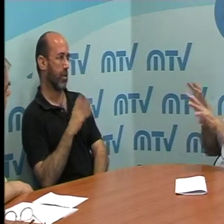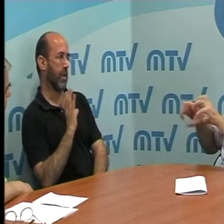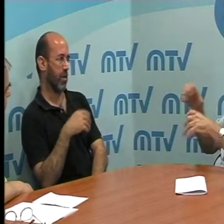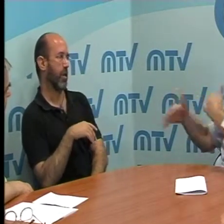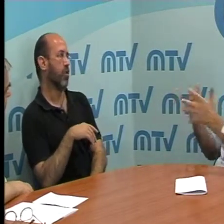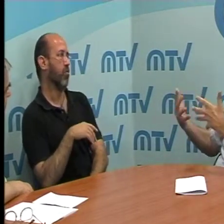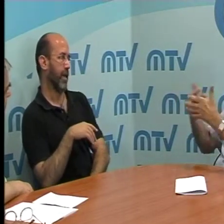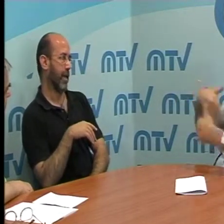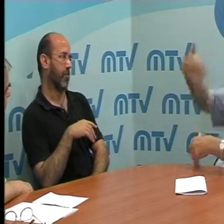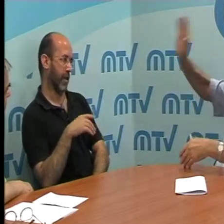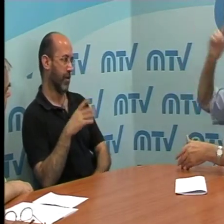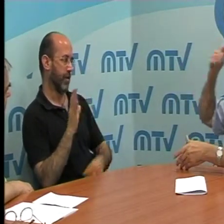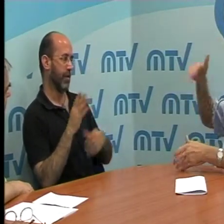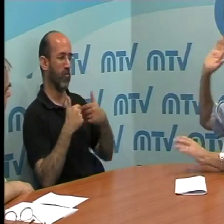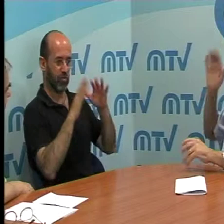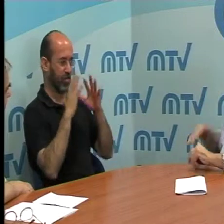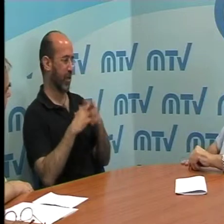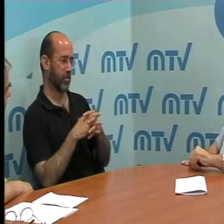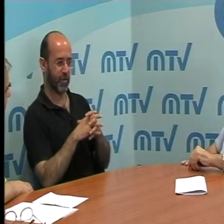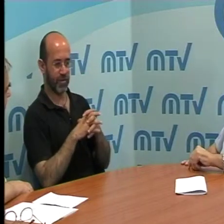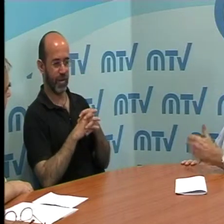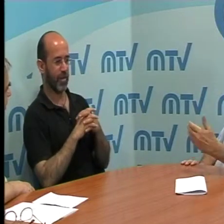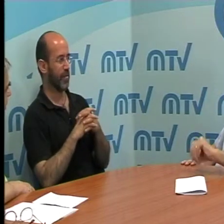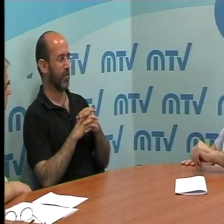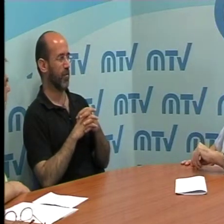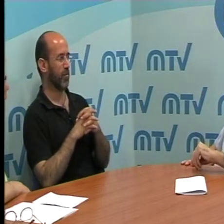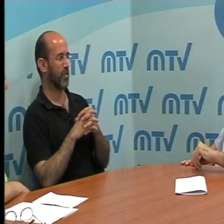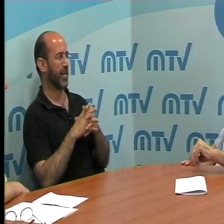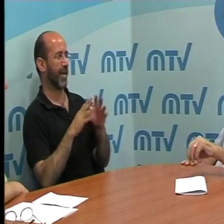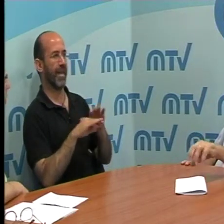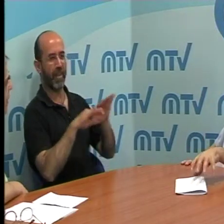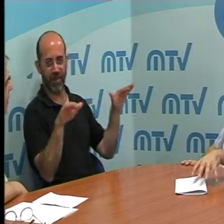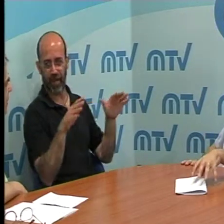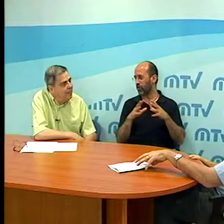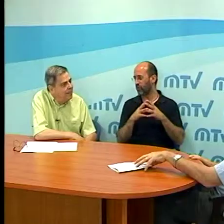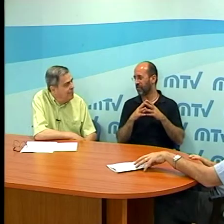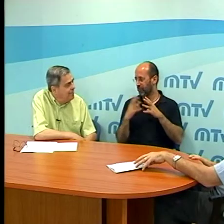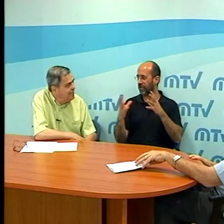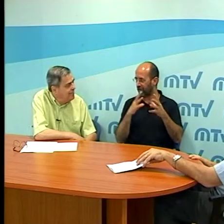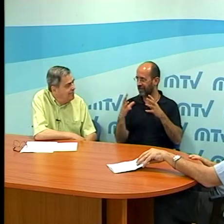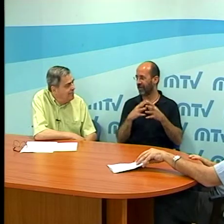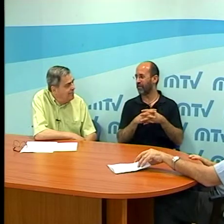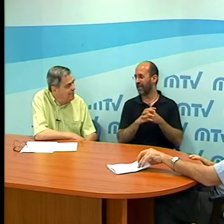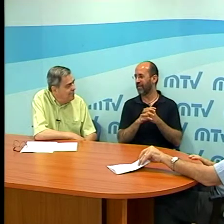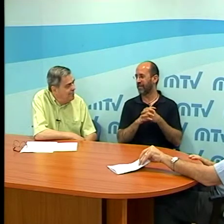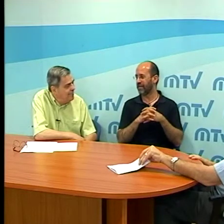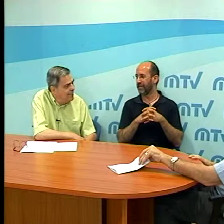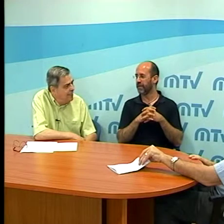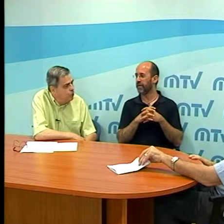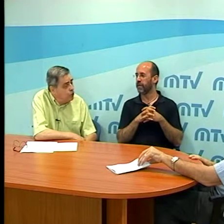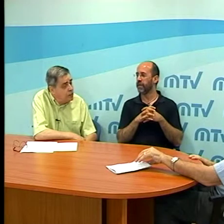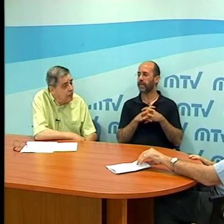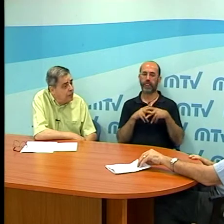estamos usando para podernos comunicar, podernos entender. En un futuro ya no sé yo si en un futuro se generalizará, pero en un principio tenemos que estar ahí con